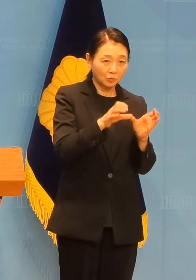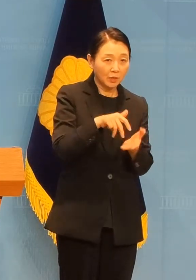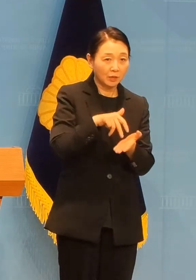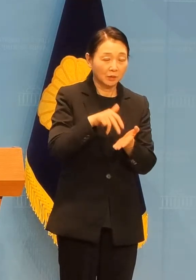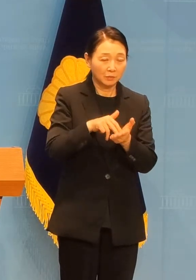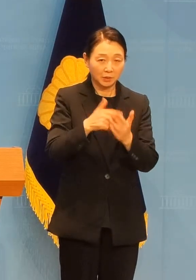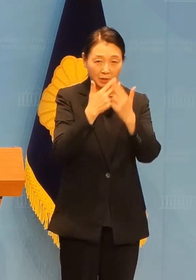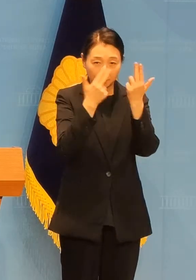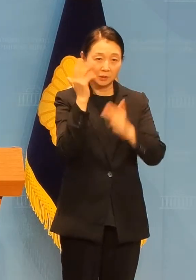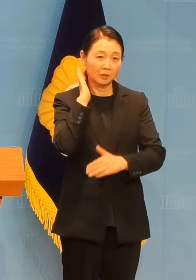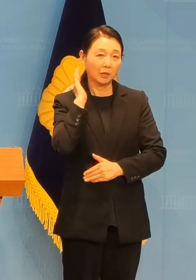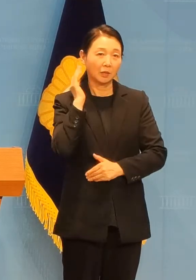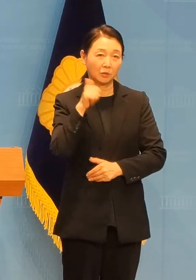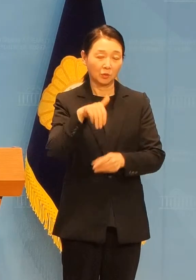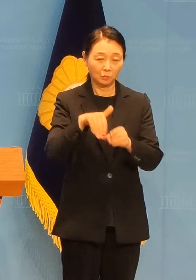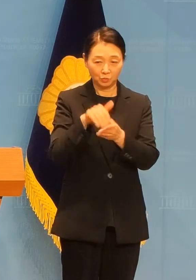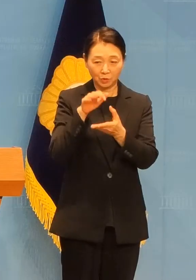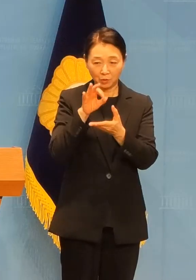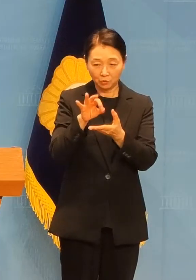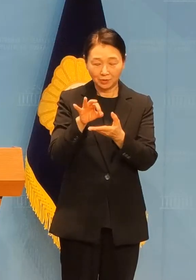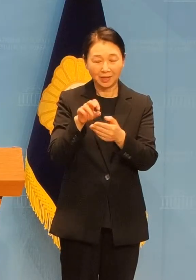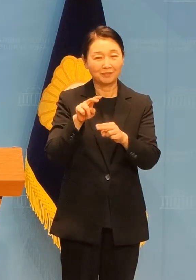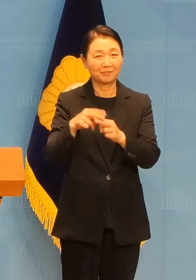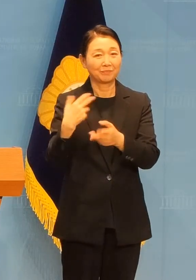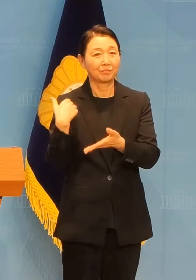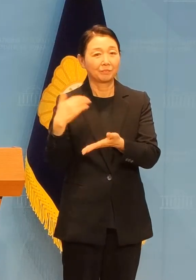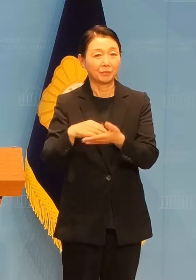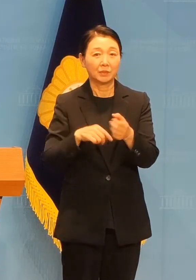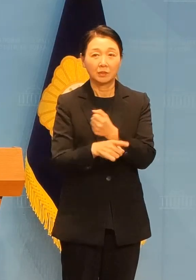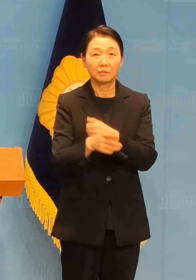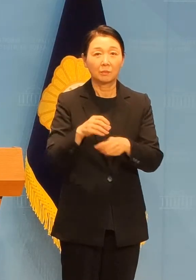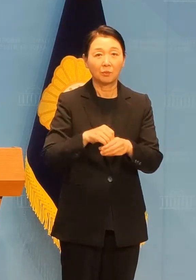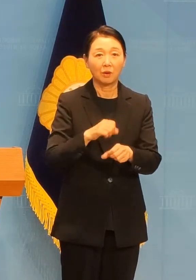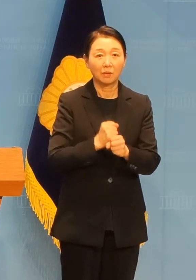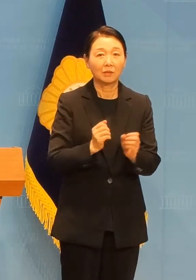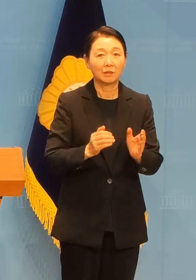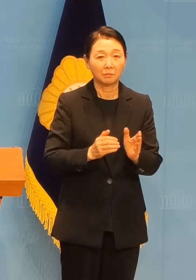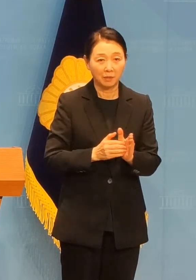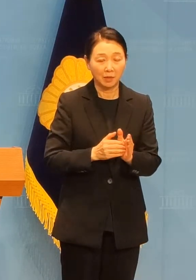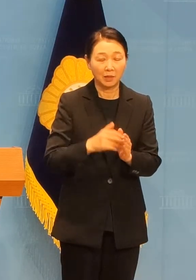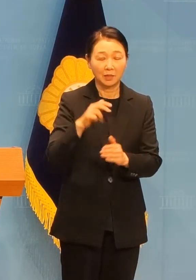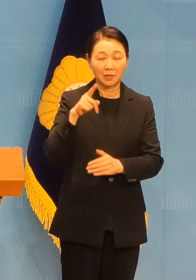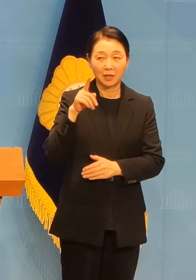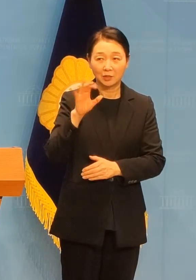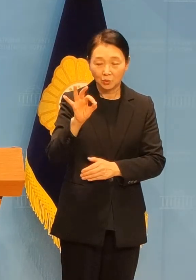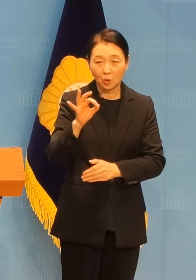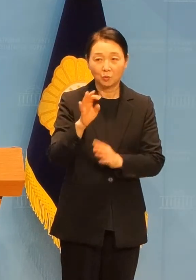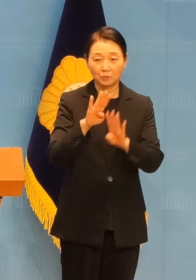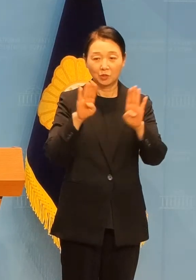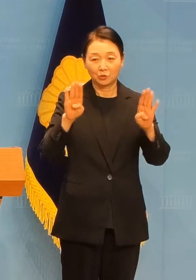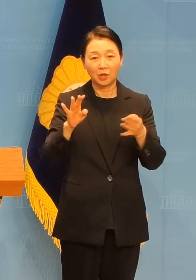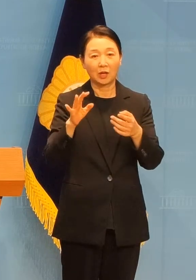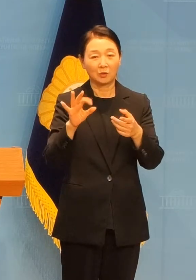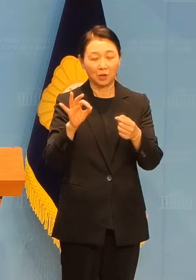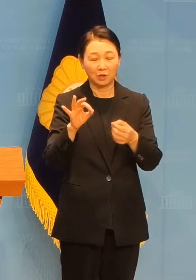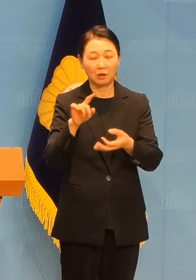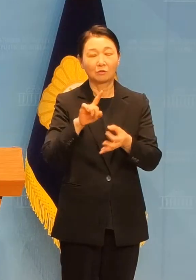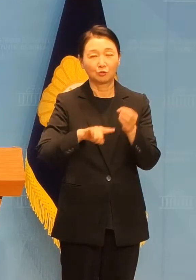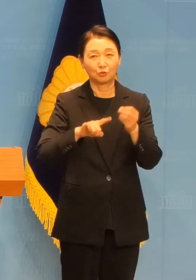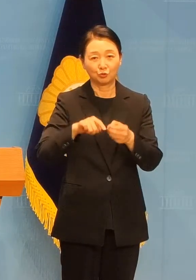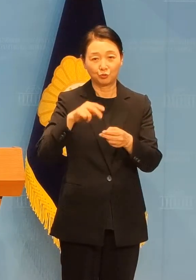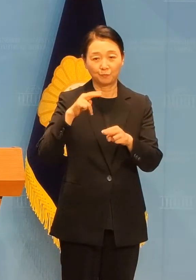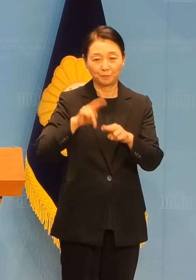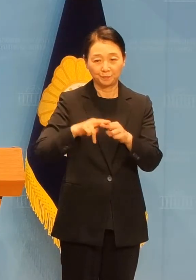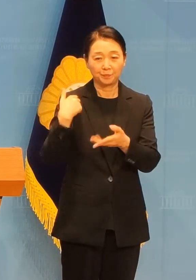이재명 대통령이 문화유산 제자리 찾기의 의미를 담아 간송미술관 소유의 석사자상을 중국에